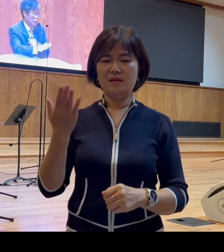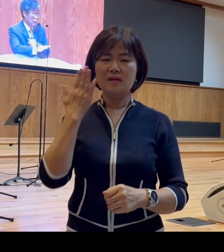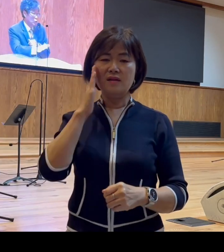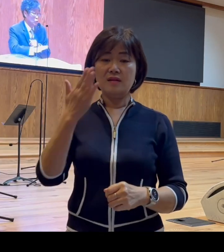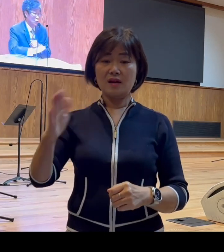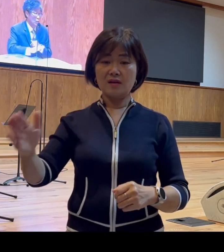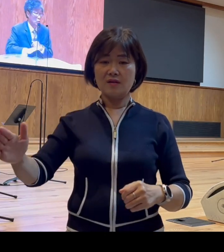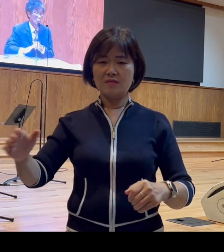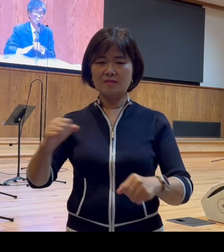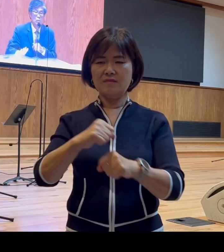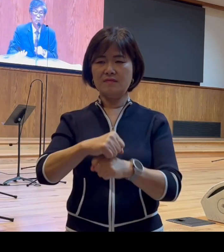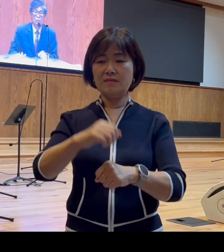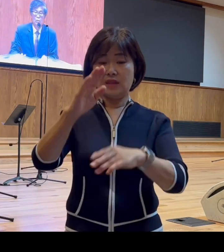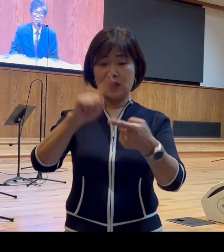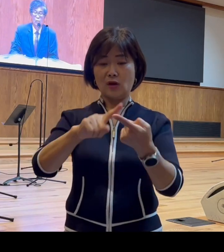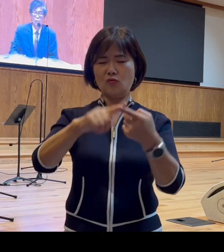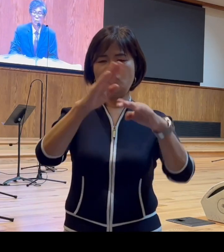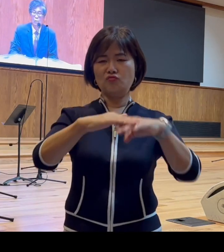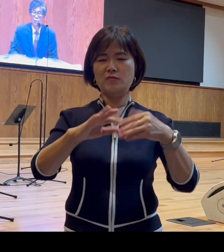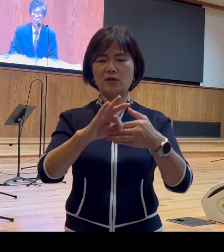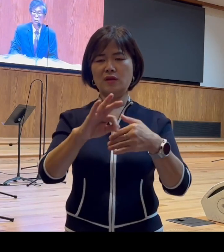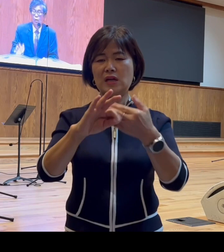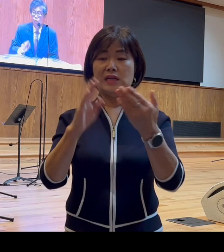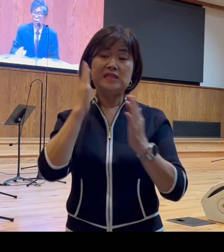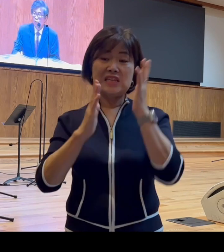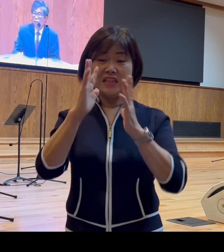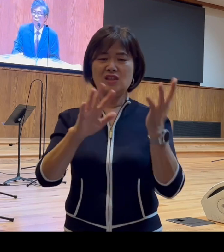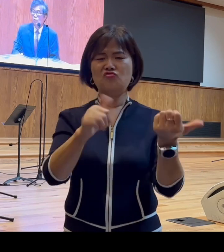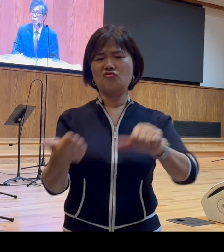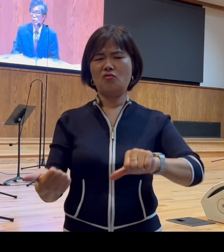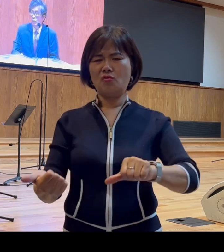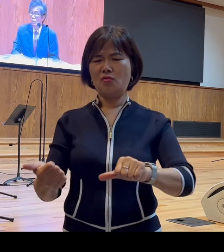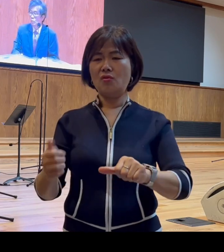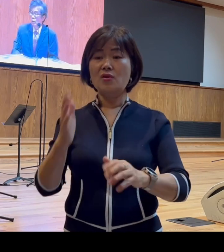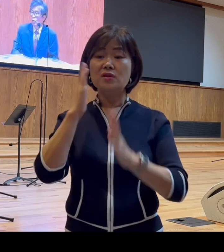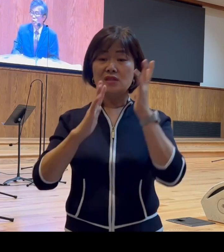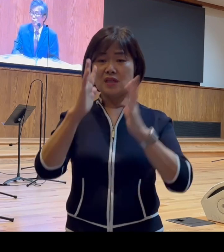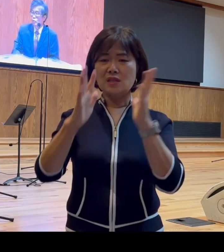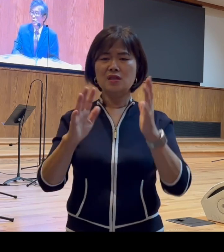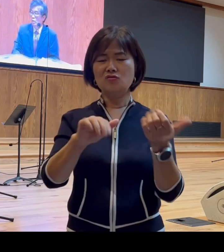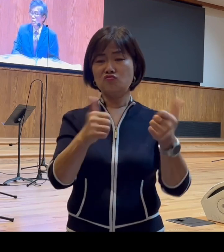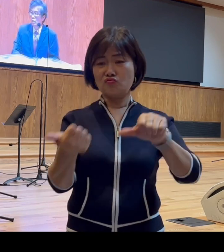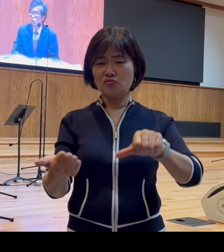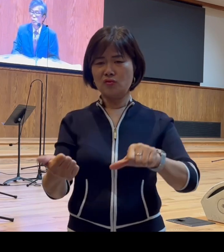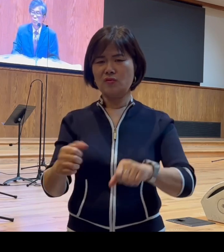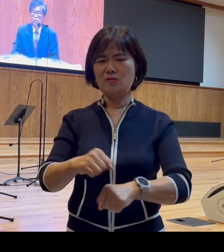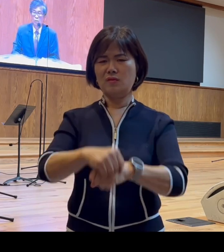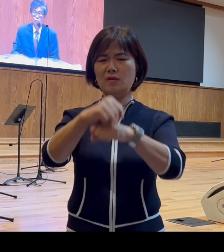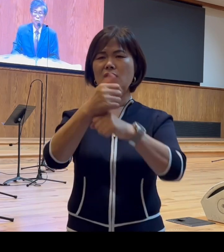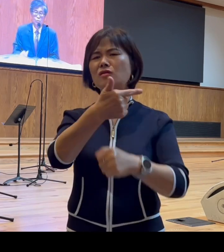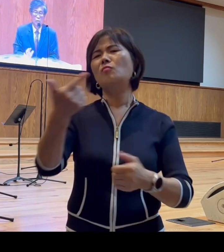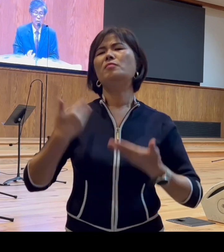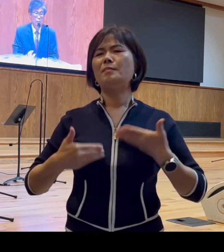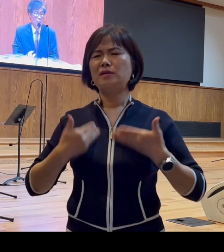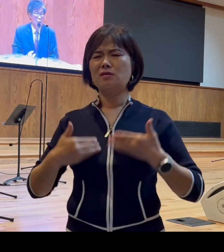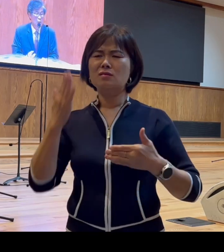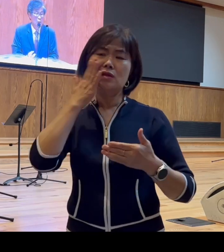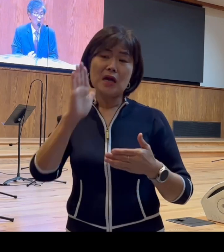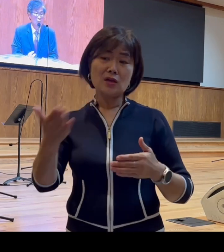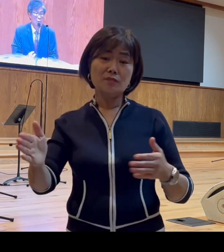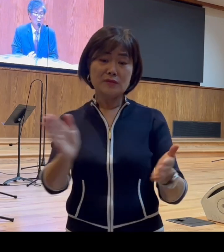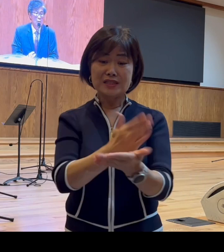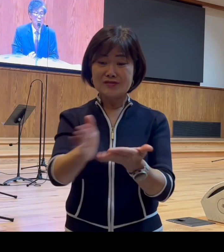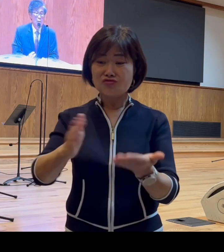낙엽을 오래 안 치면 잔디 죽는 거 아시죠? 그래서 이게 잔디가 낙엽이 수북해 그랬더니 너무 바빠가지고 치울 시간이